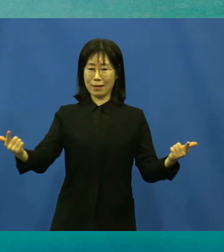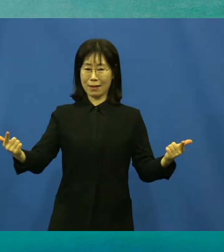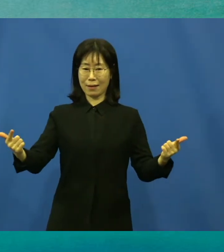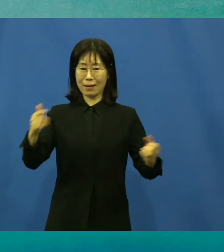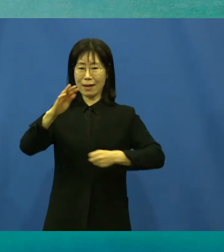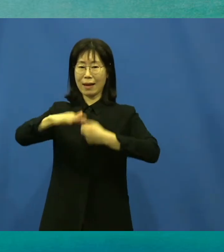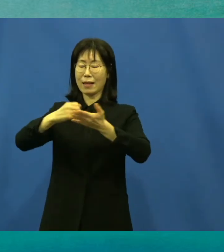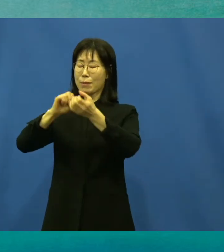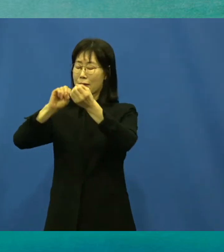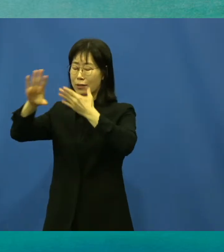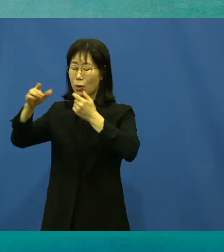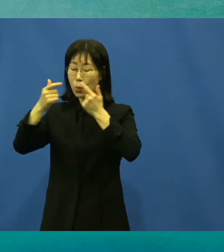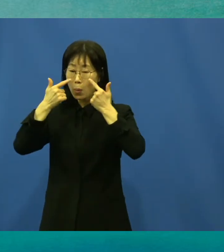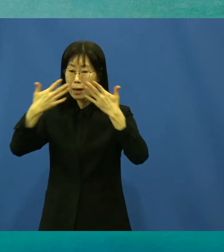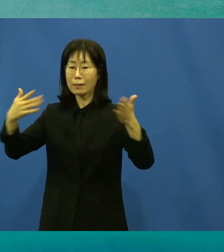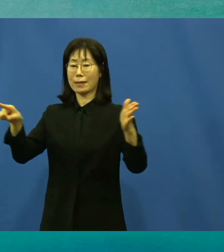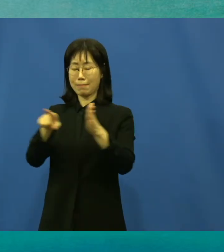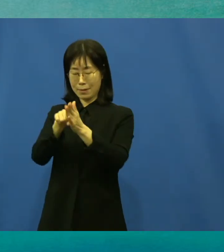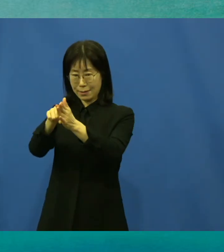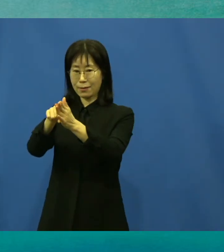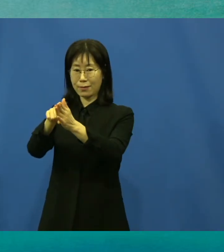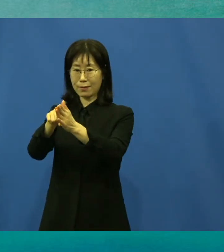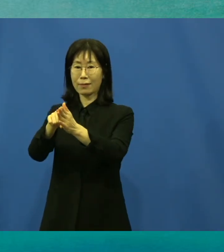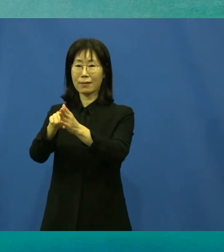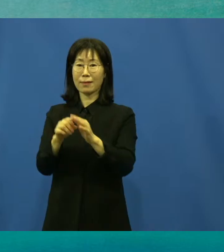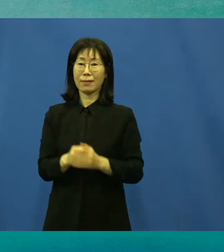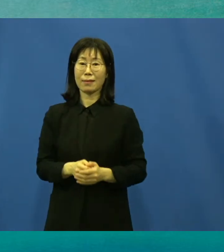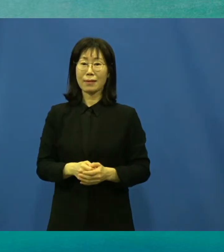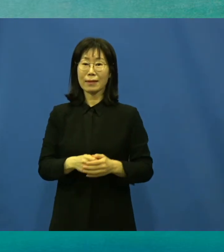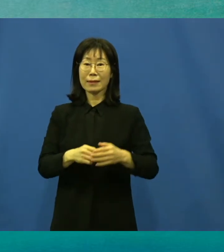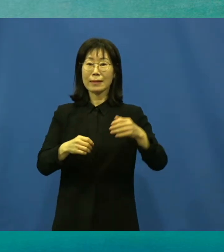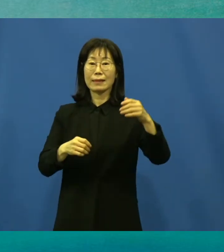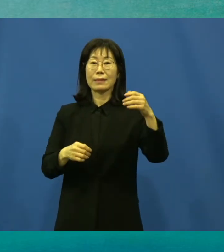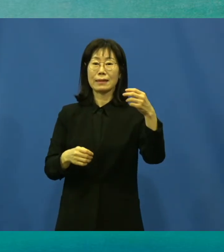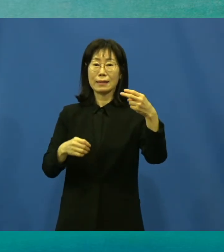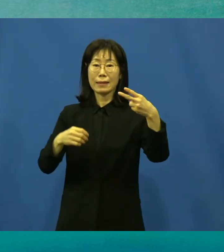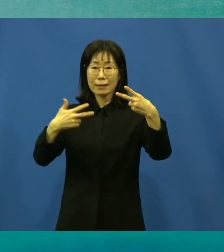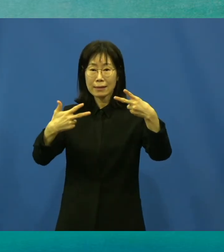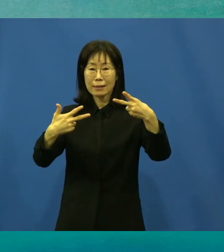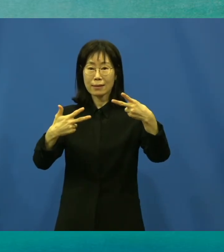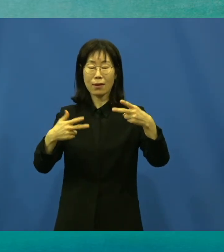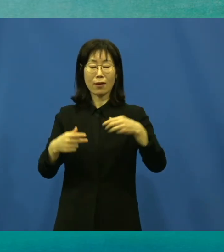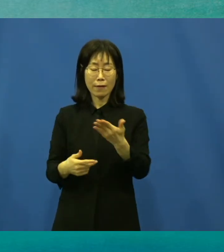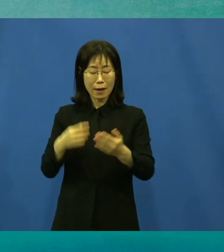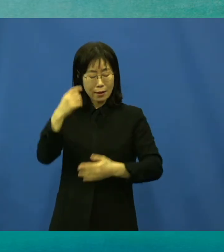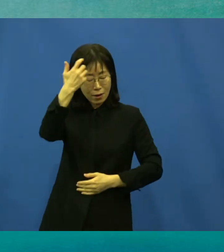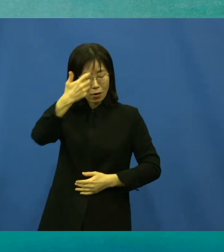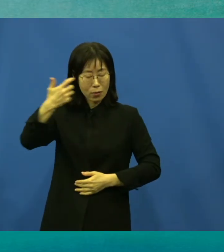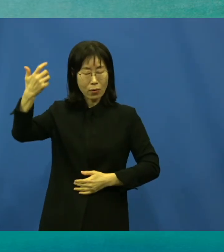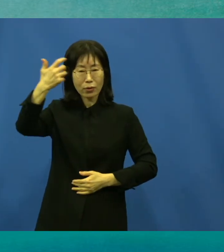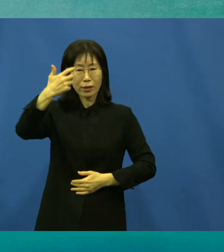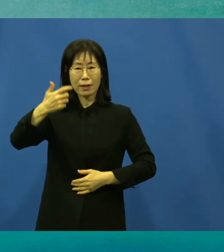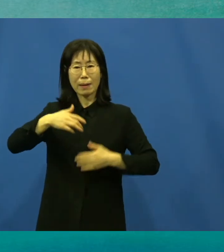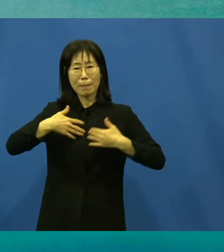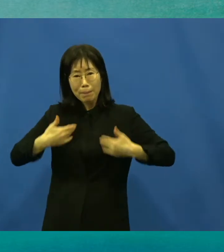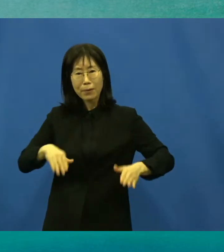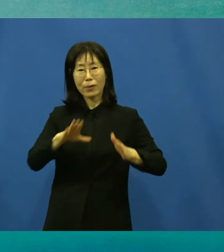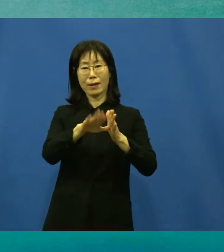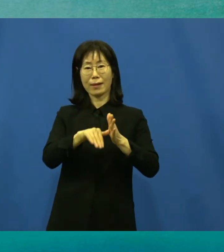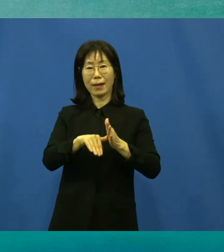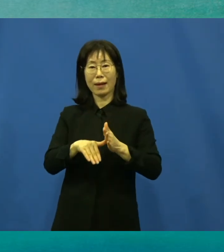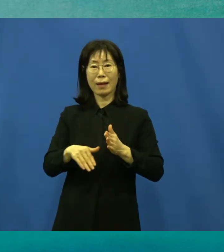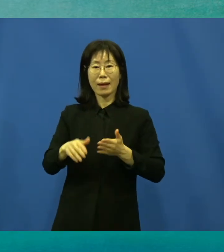응답을 확신하고 있습니다. 7절에 보니까 내 영혼이 내 속에서 피곤할 때에 내가